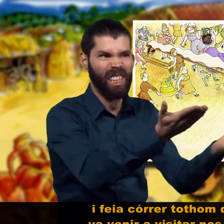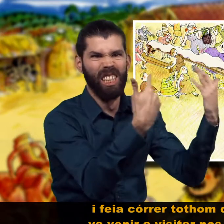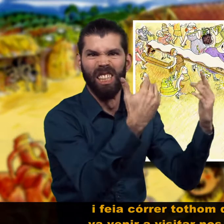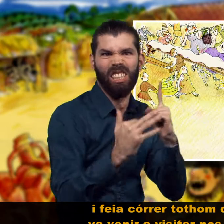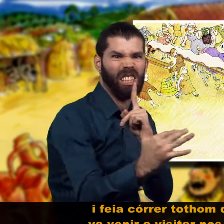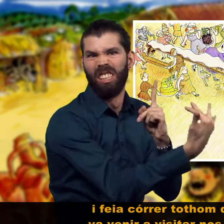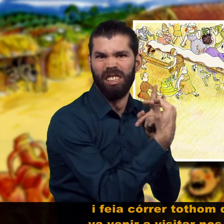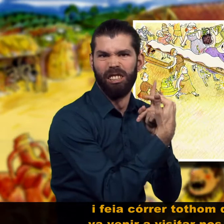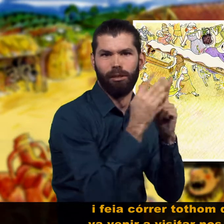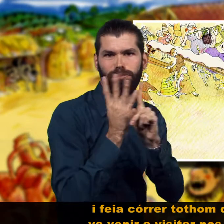el rei Jaume.